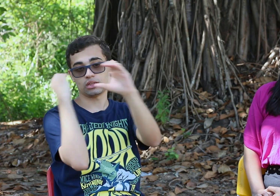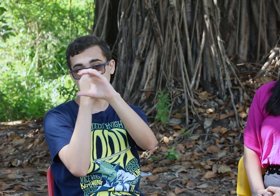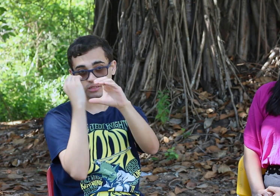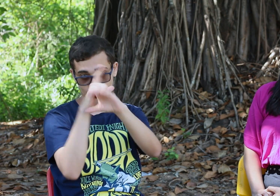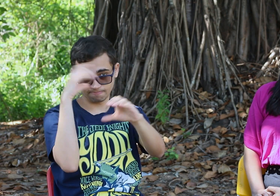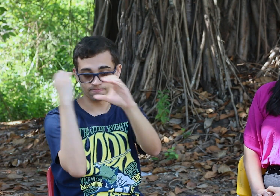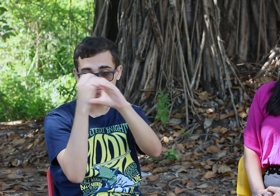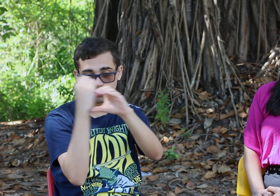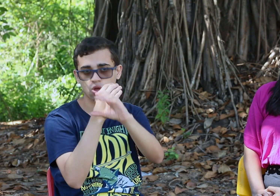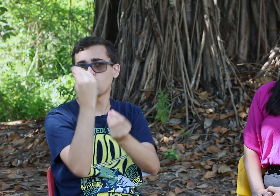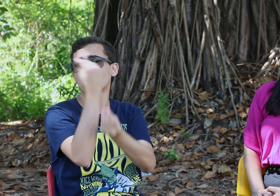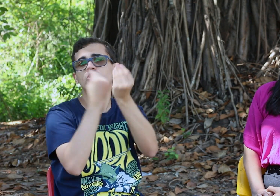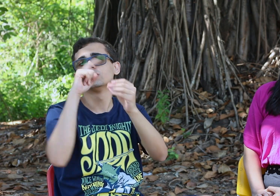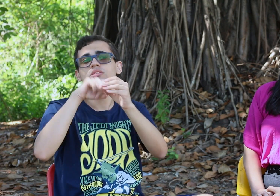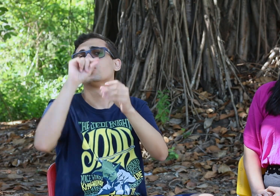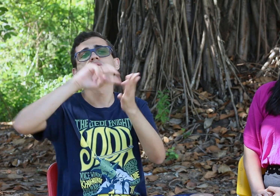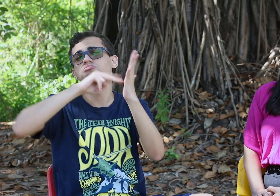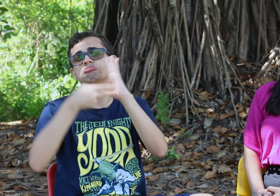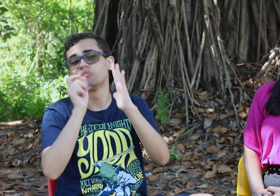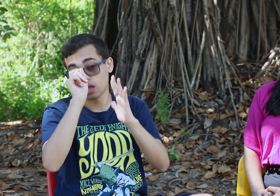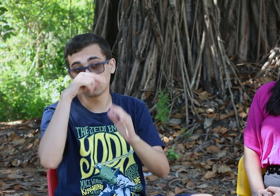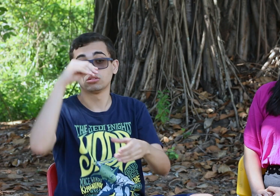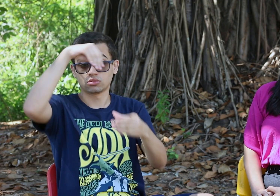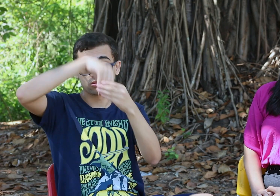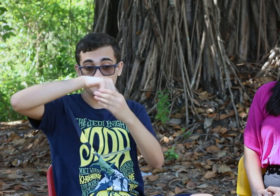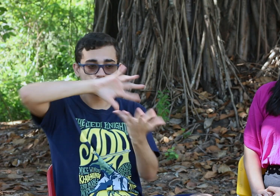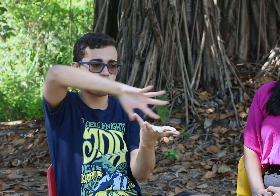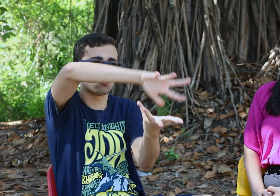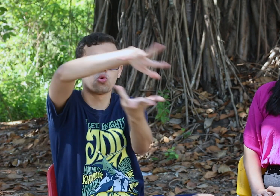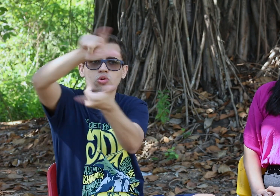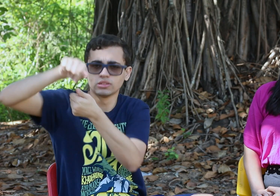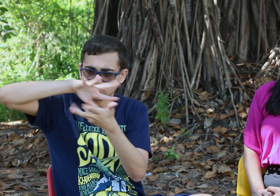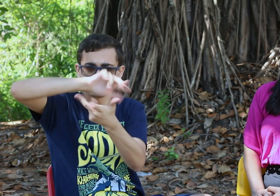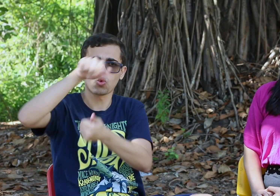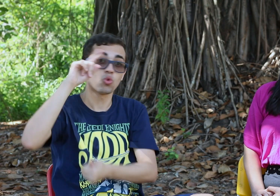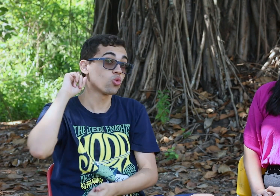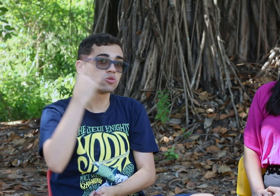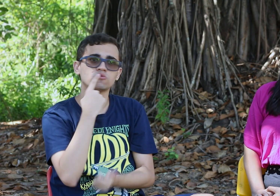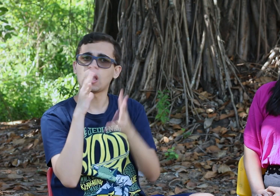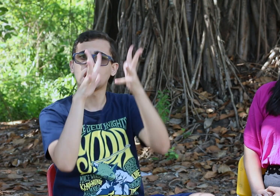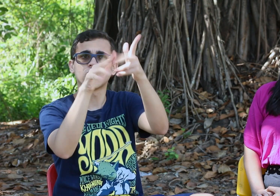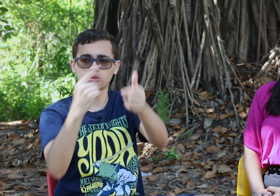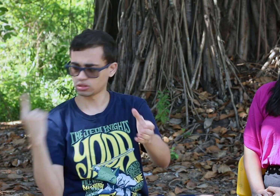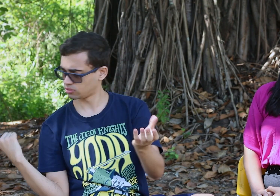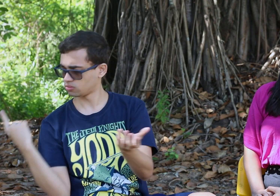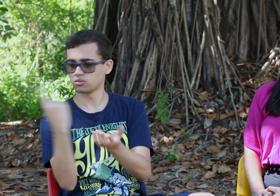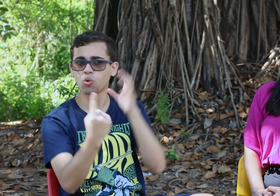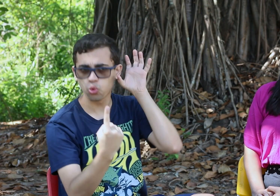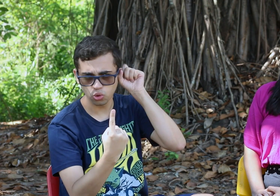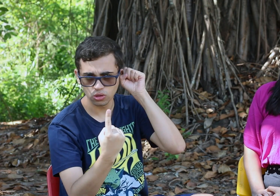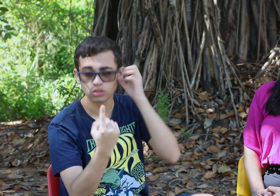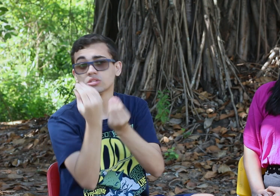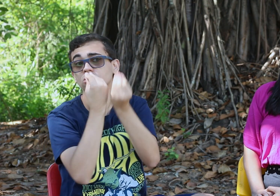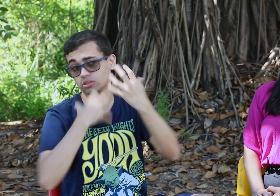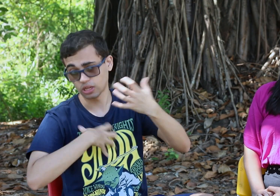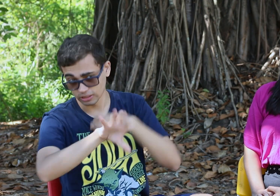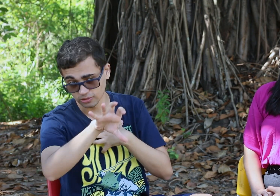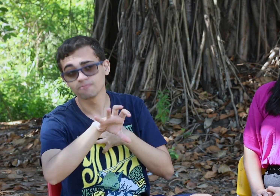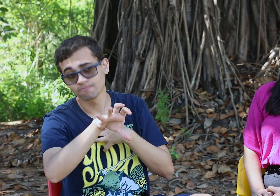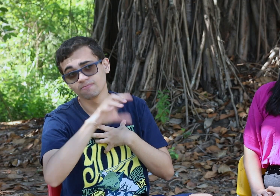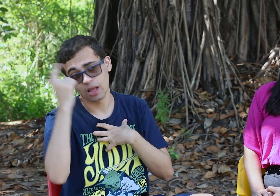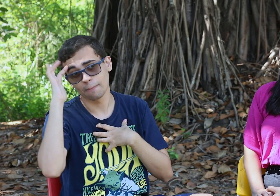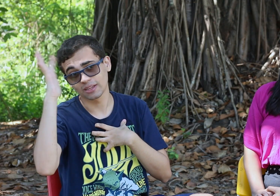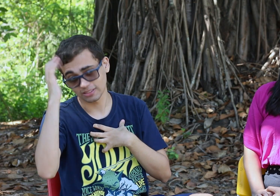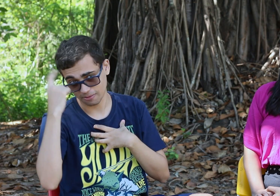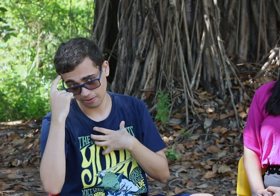nós fizemos esse curta, Cidades Sem Pontes. E o que representa? O que significa? É um mundo só de surdos e um